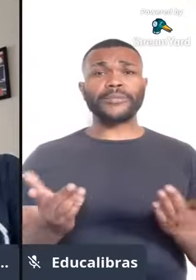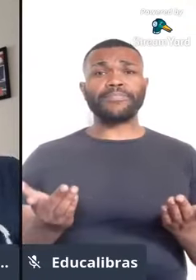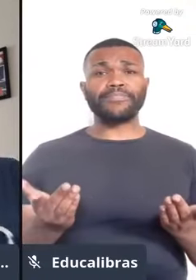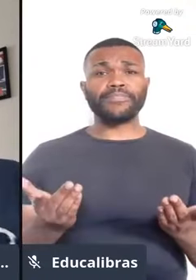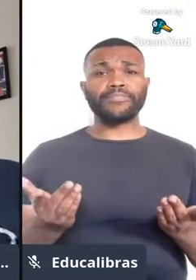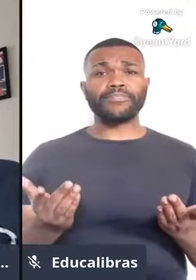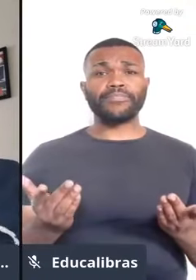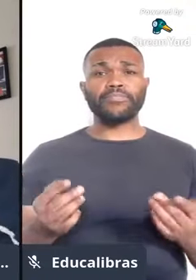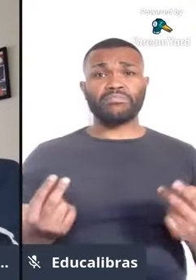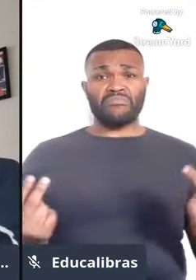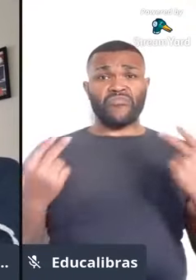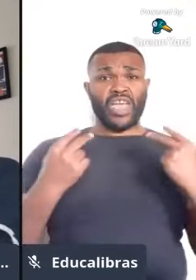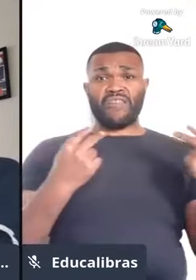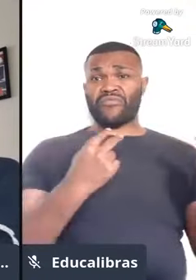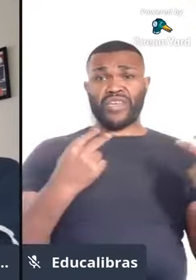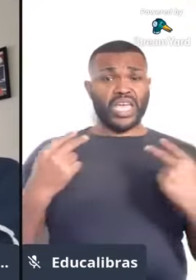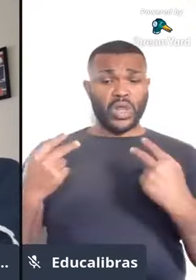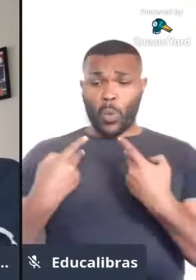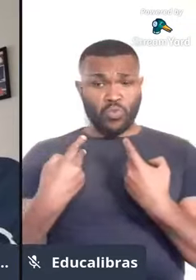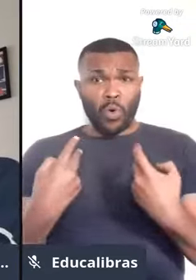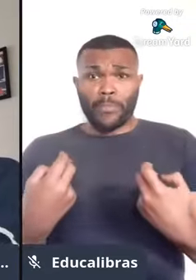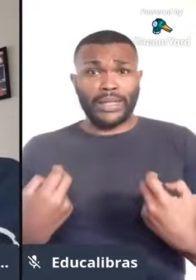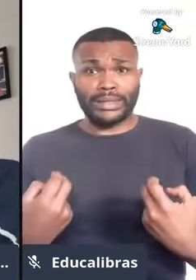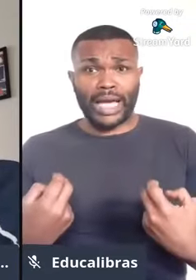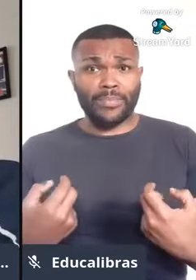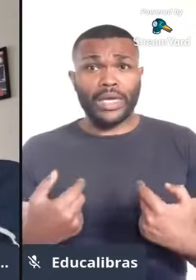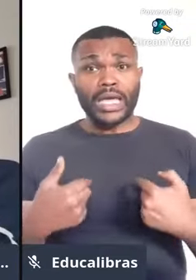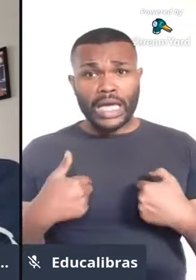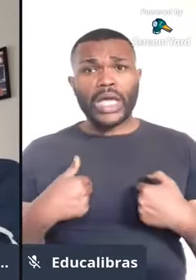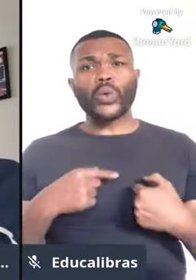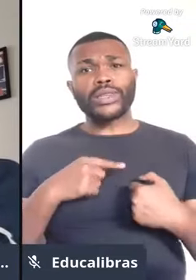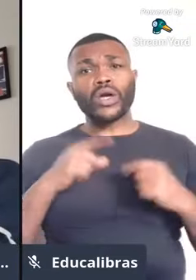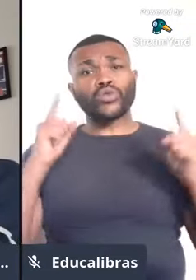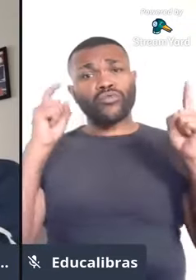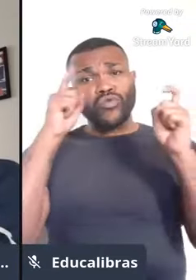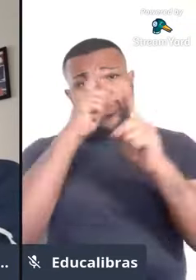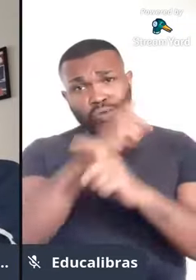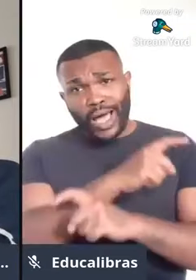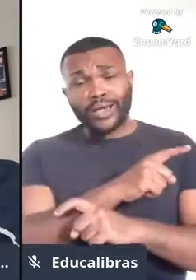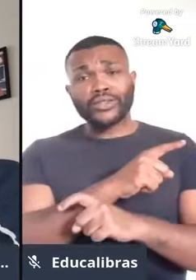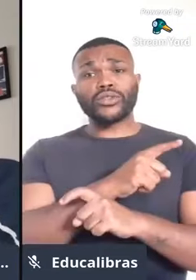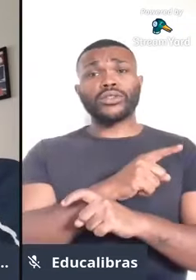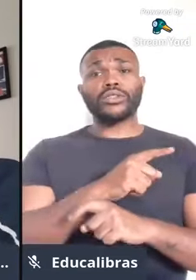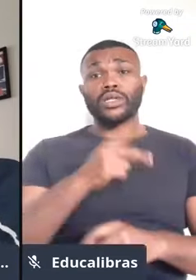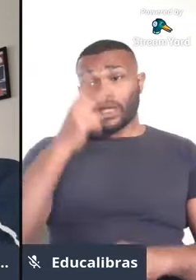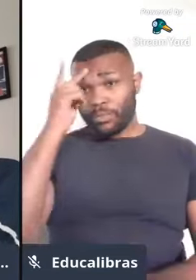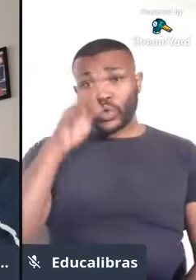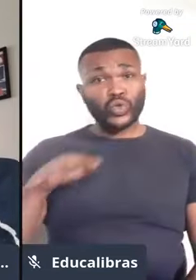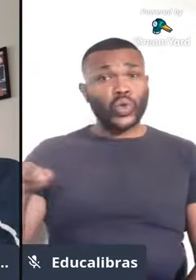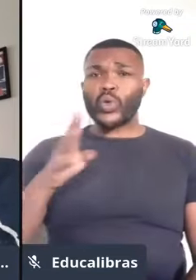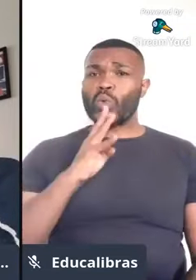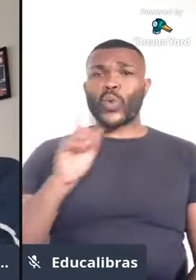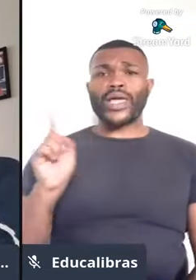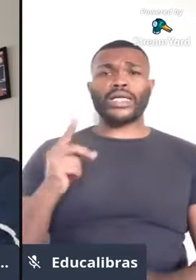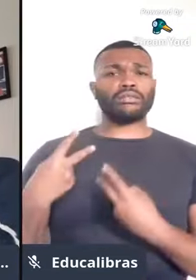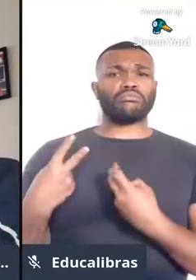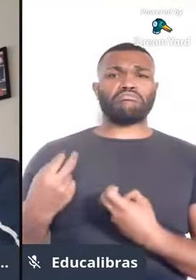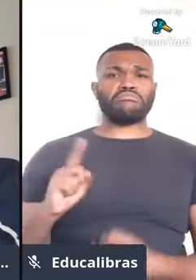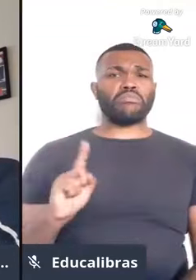visualmente falando. Eu tenho dificuldades, mas elas não são visíveis ali. Pro leigo, ela não existe. E